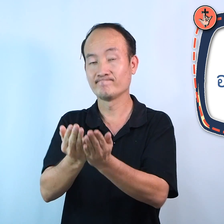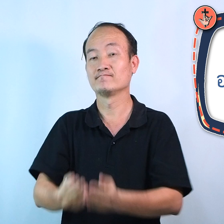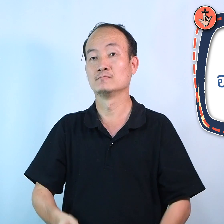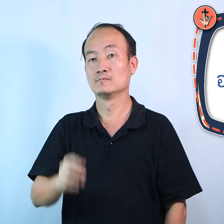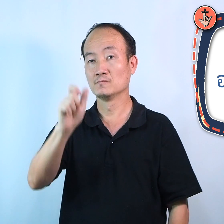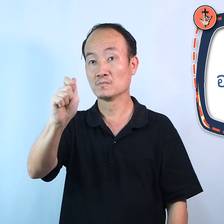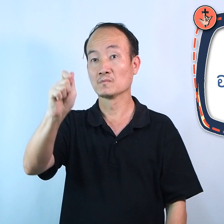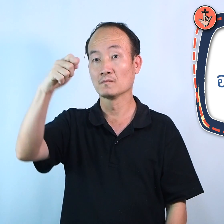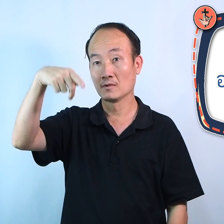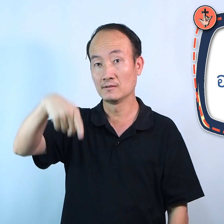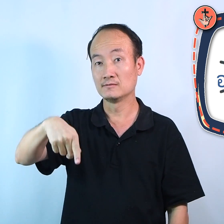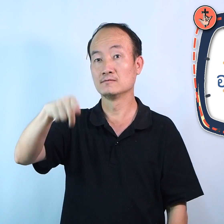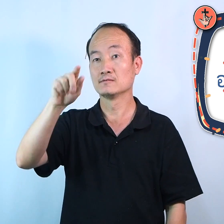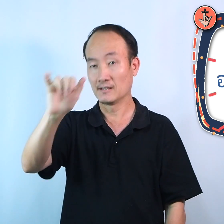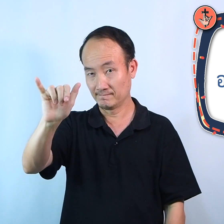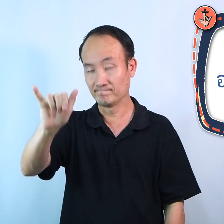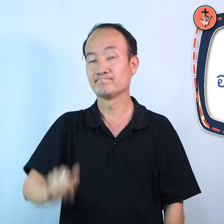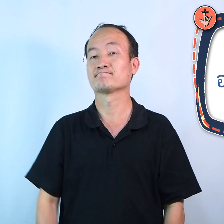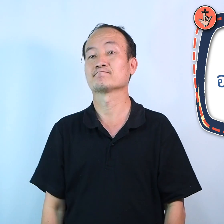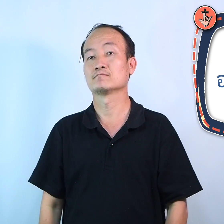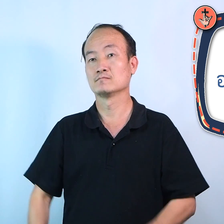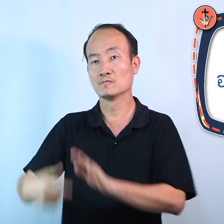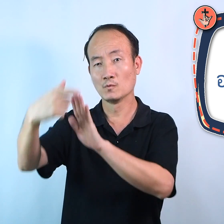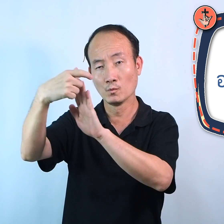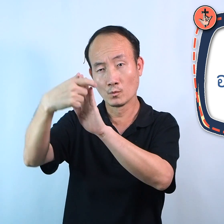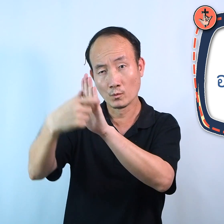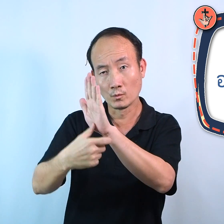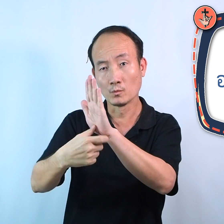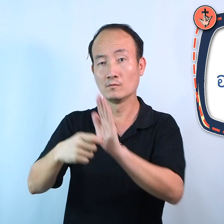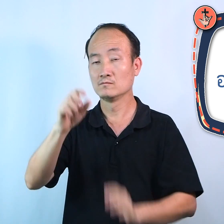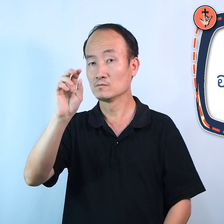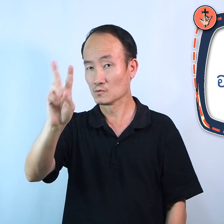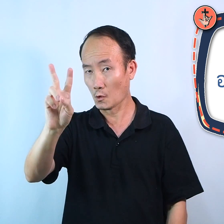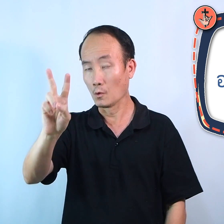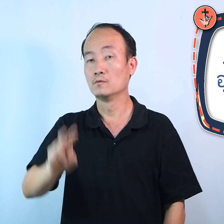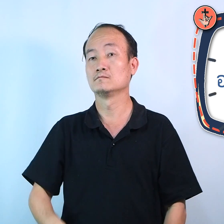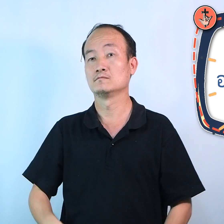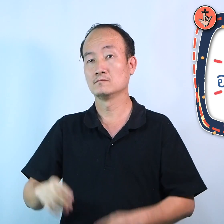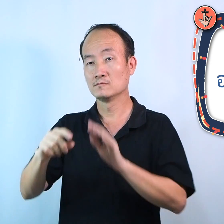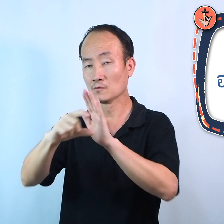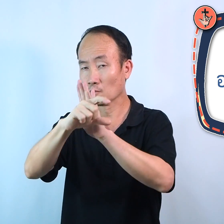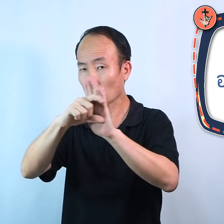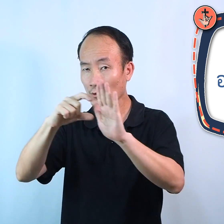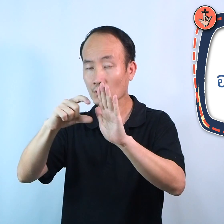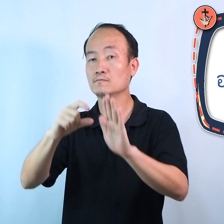รรมอพยพบทที่2ข้อที่11ถึง25